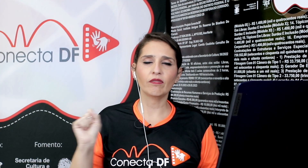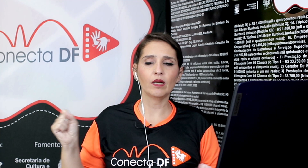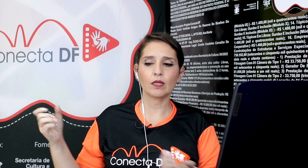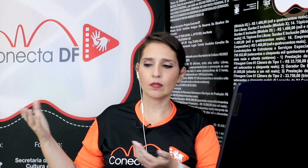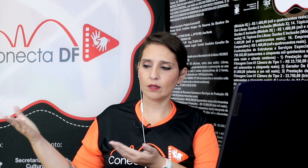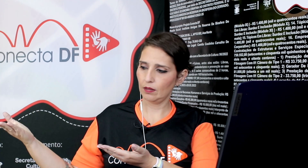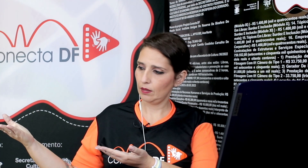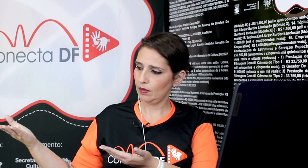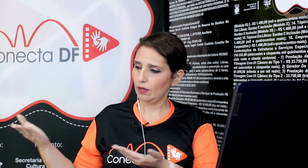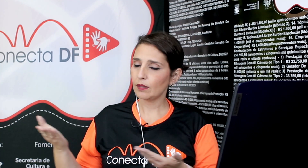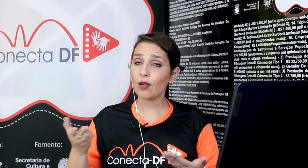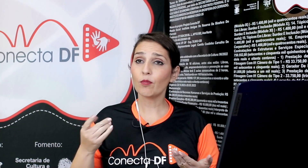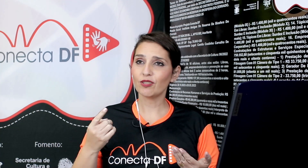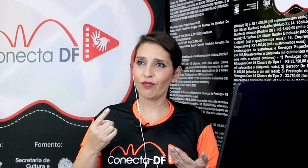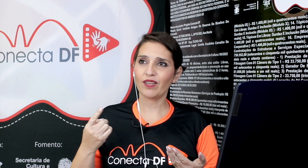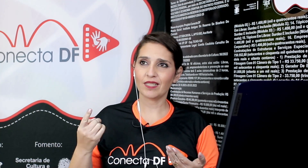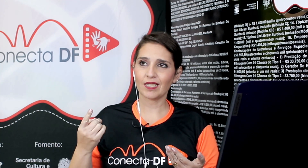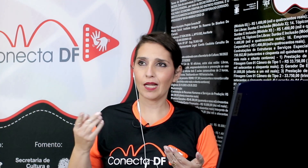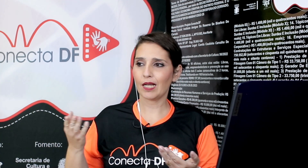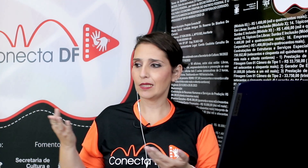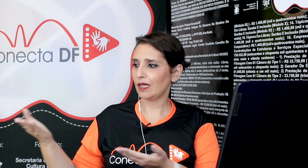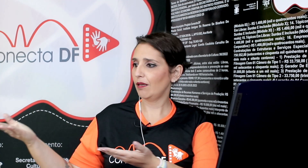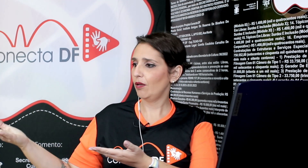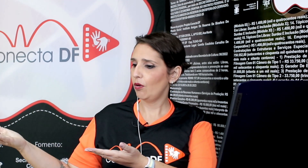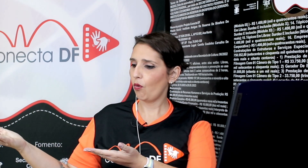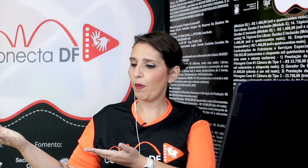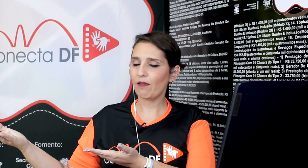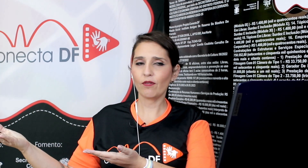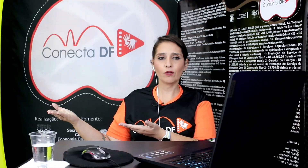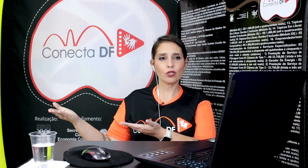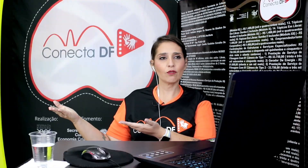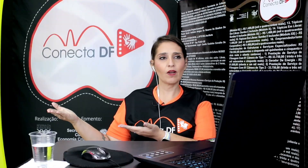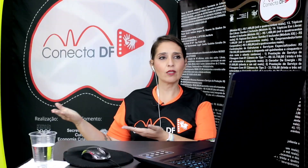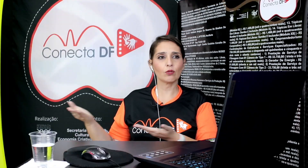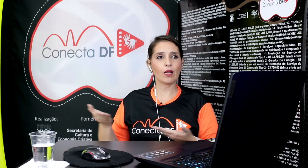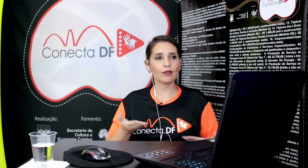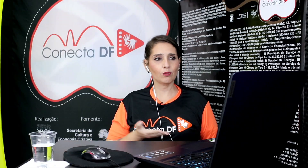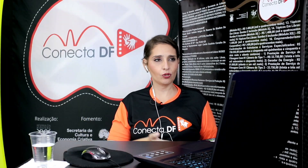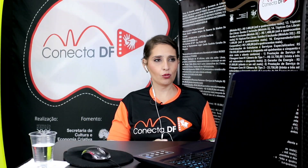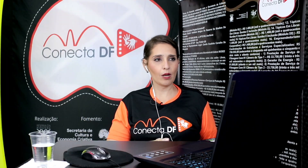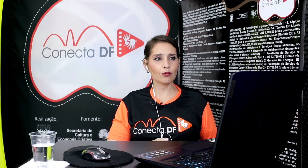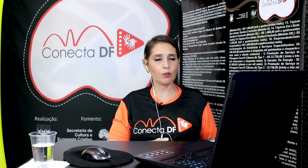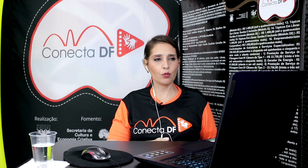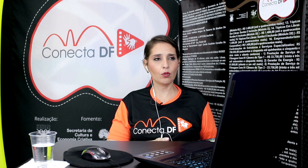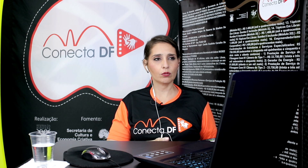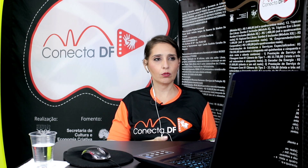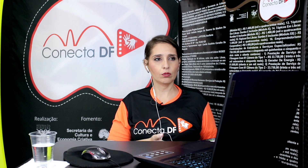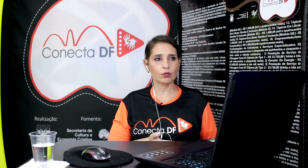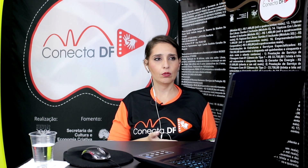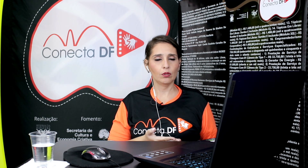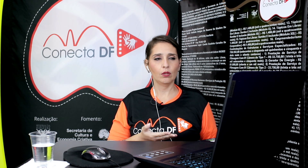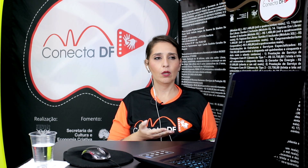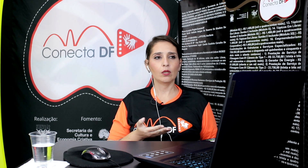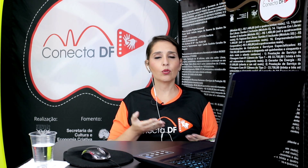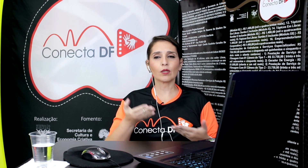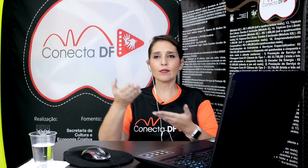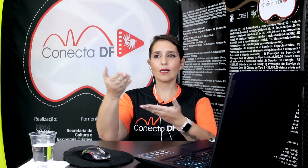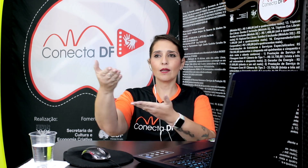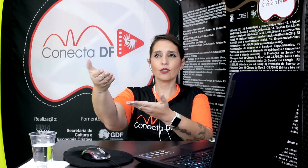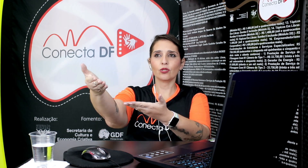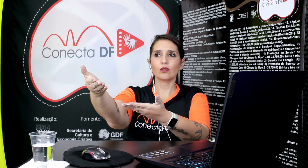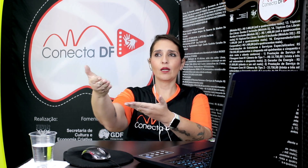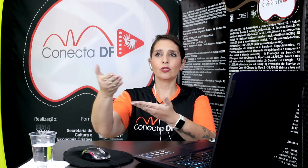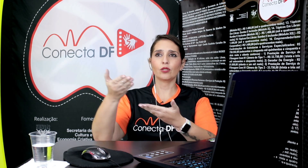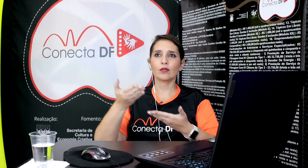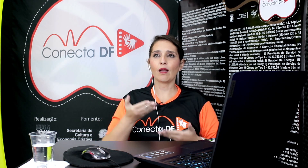essa diferença. Tem uma diferença, né? Quer dizer, o bem-vindo a gente faz de um lado para o outro. E o